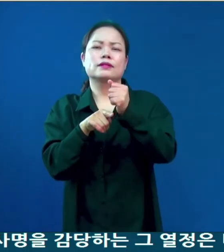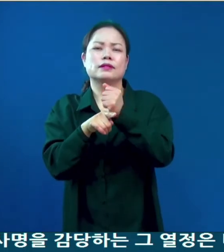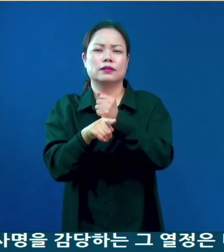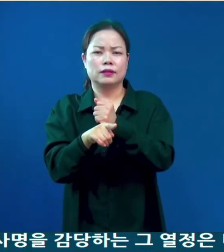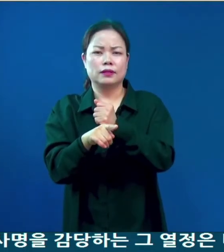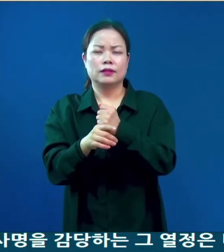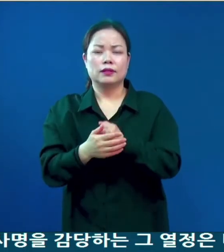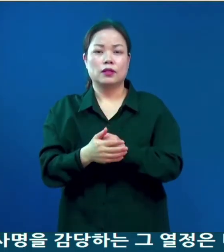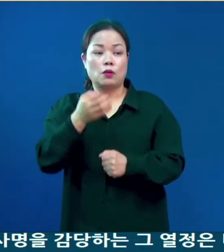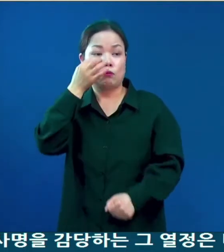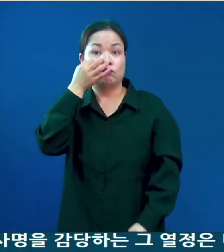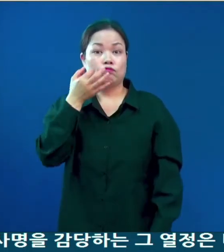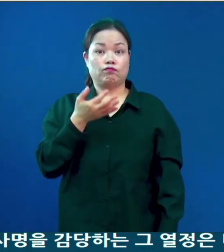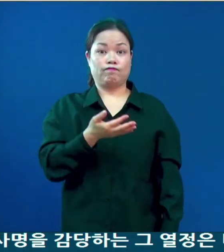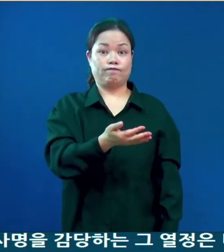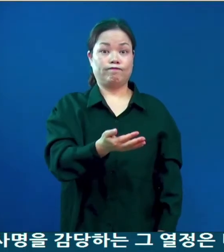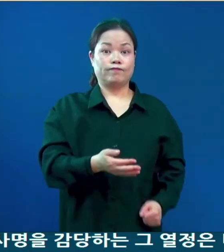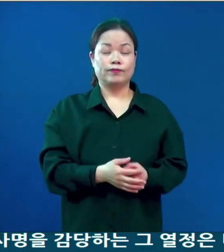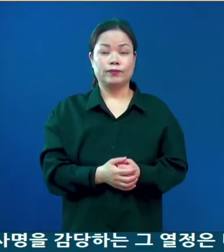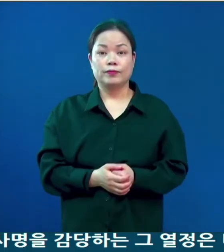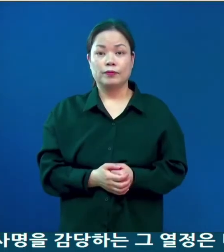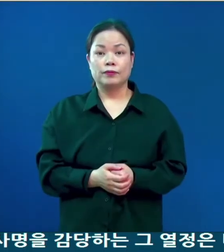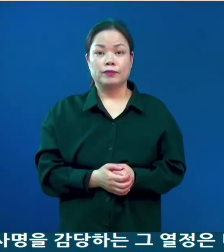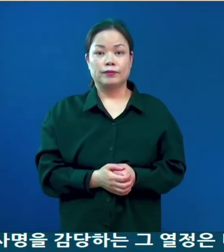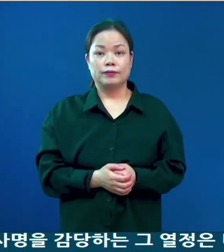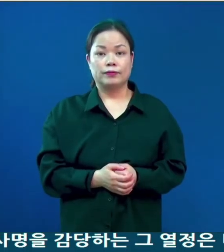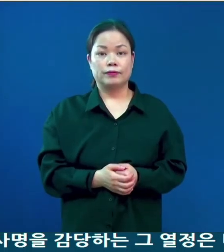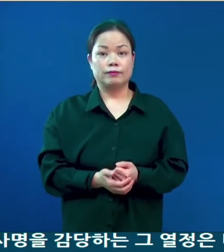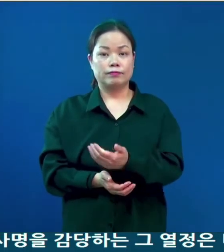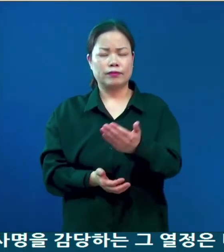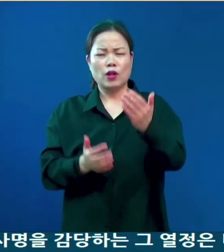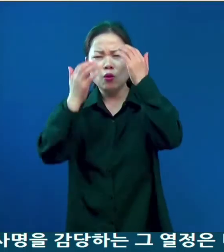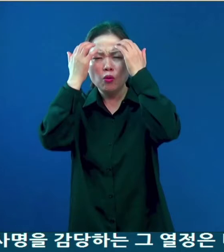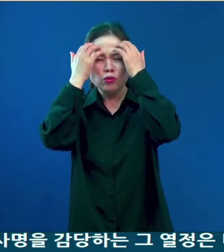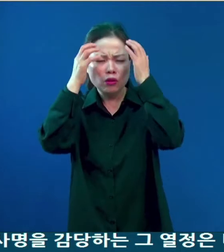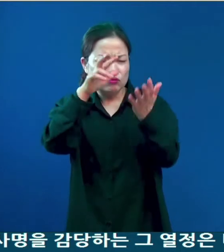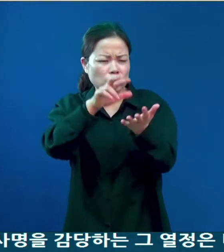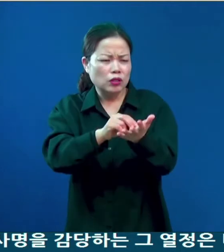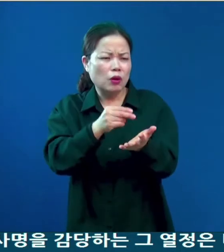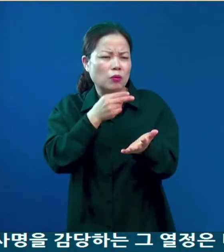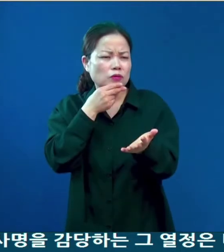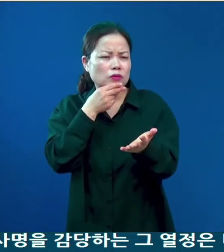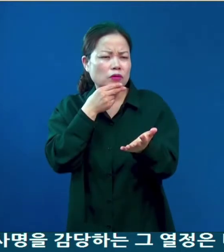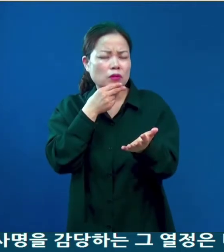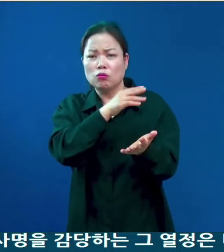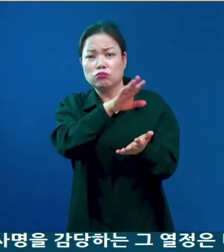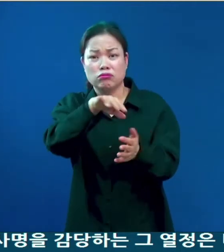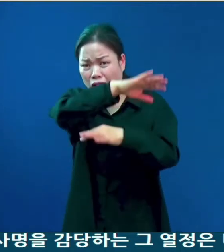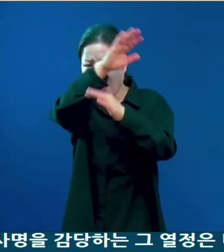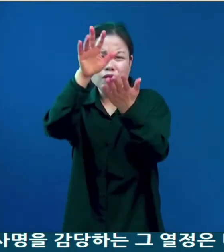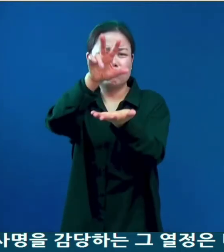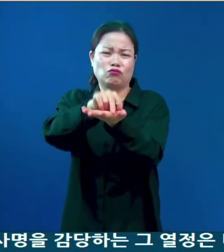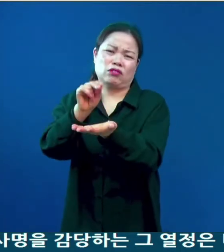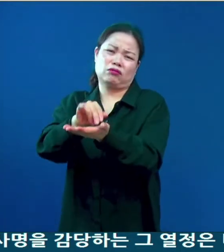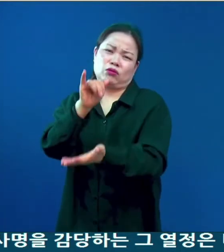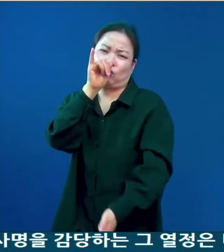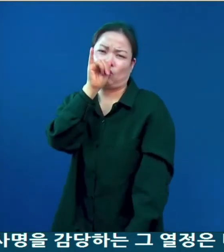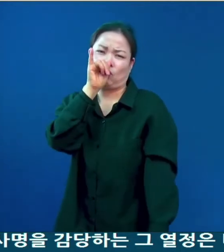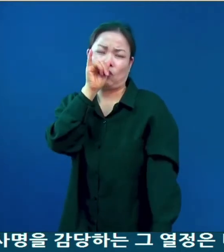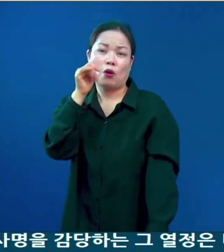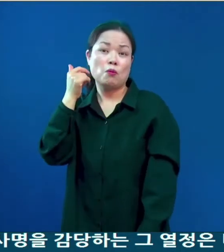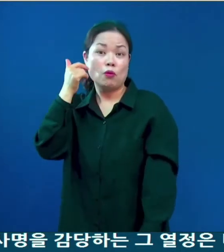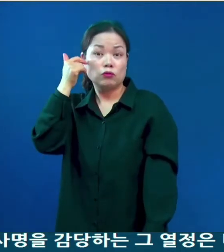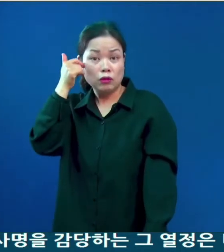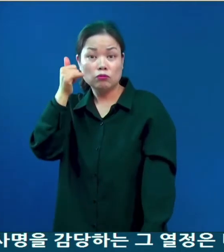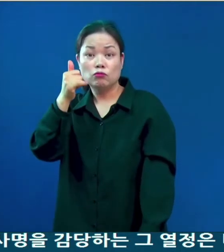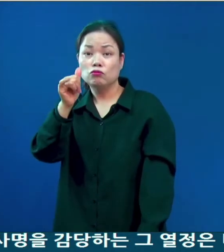지금 보여주고 계시는 것입니다. 여러분, 고난과 문제가 없는 사람 다 있습니다. 다 문제가 있어요. 목사인 저도